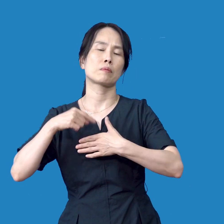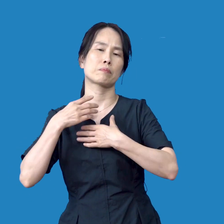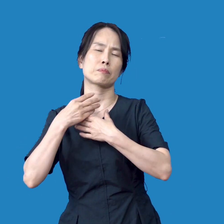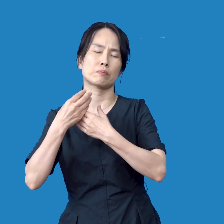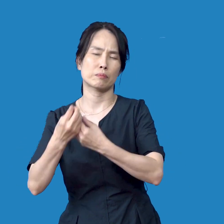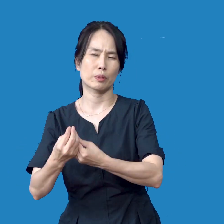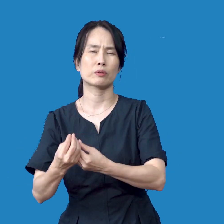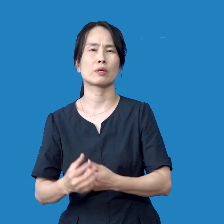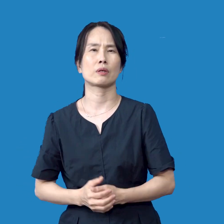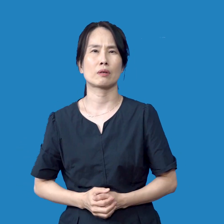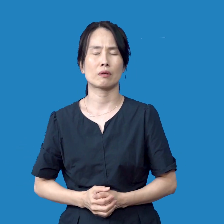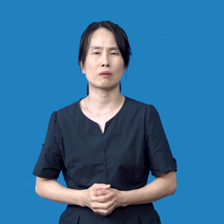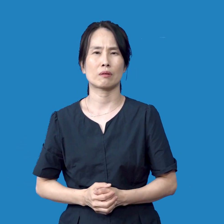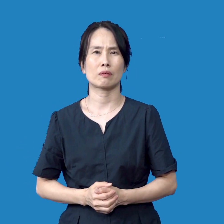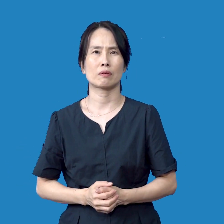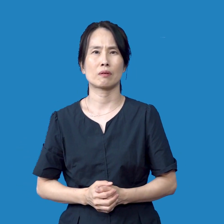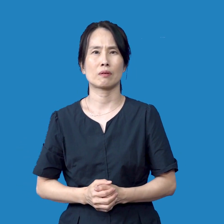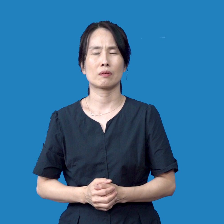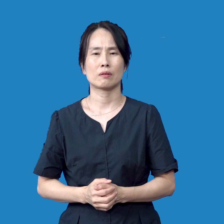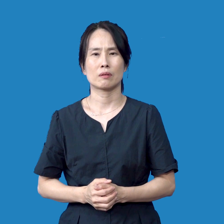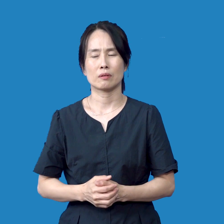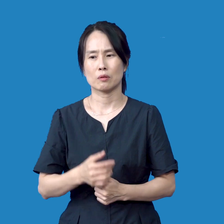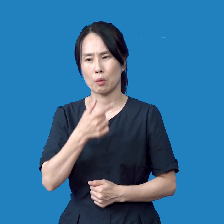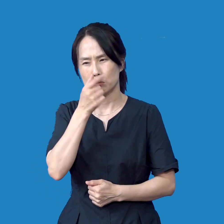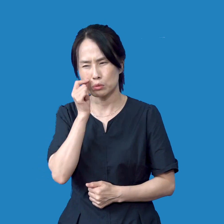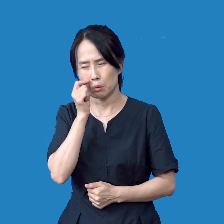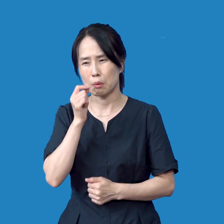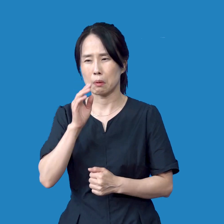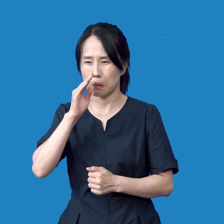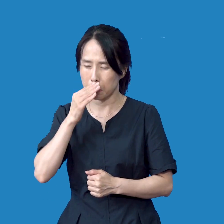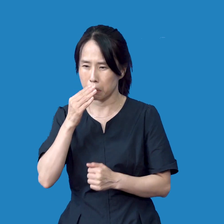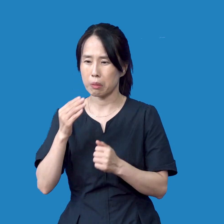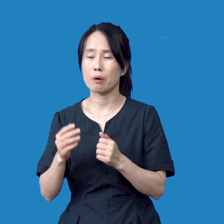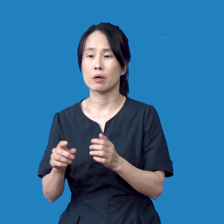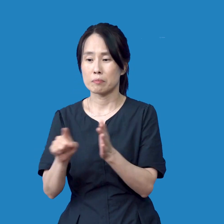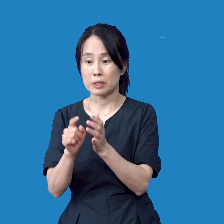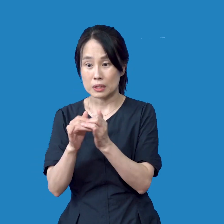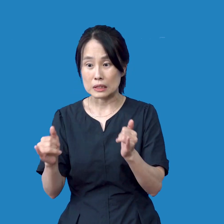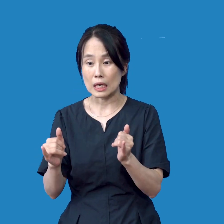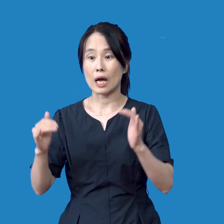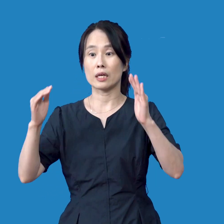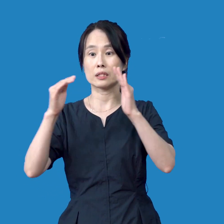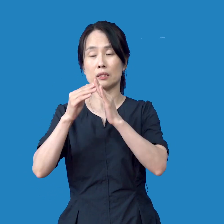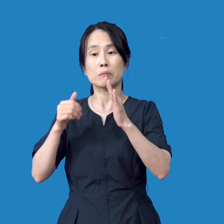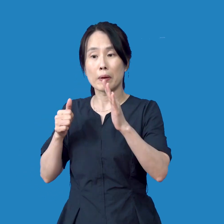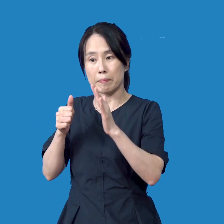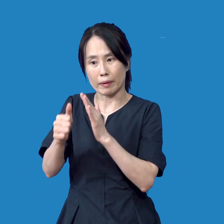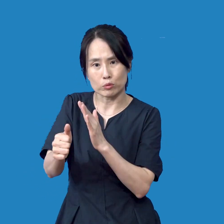편합니다. 아무리 보잘것없고 초라한 성도라도 성도 집에 가는 것이,